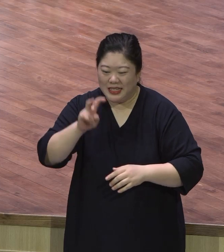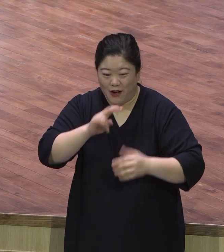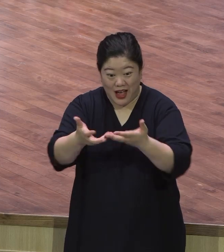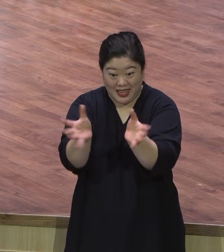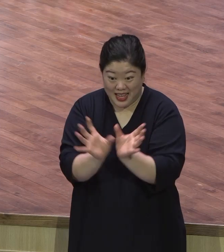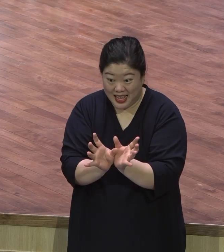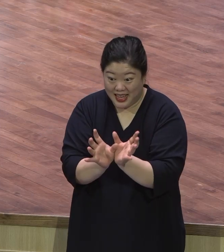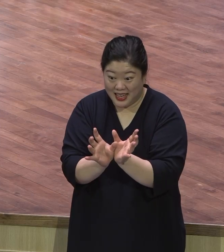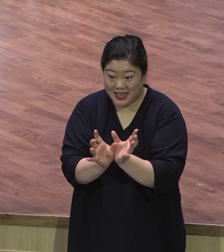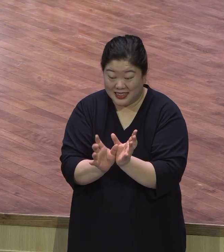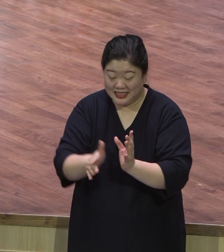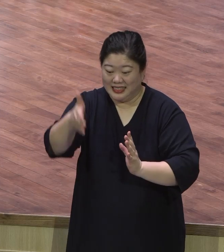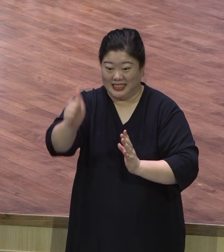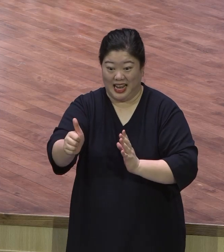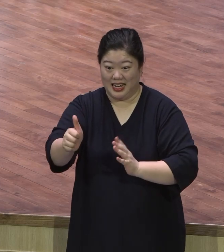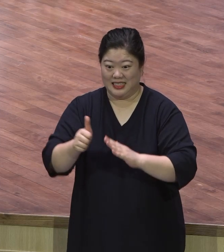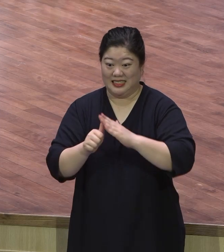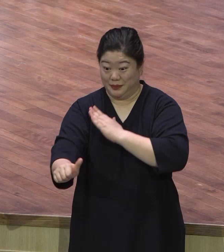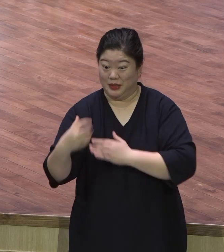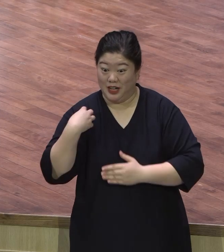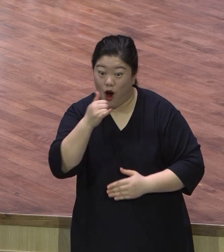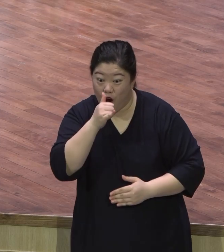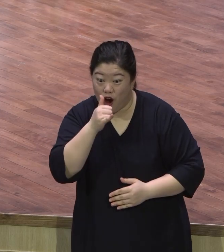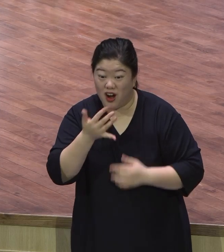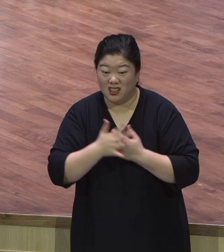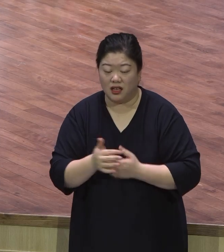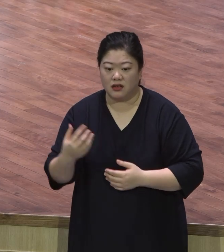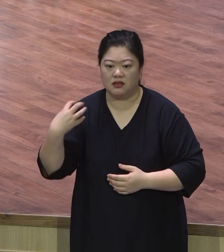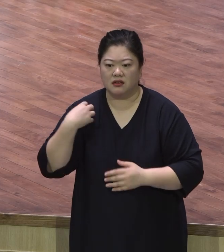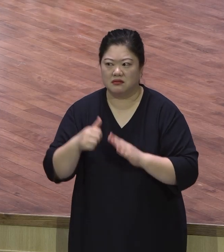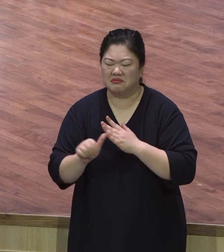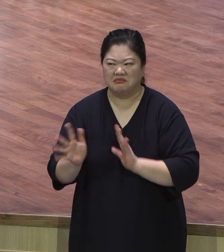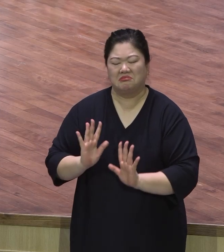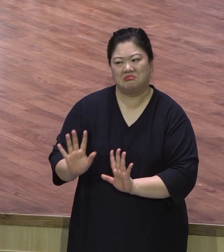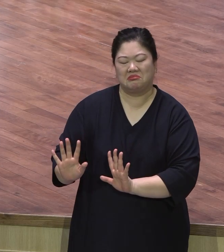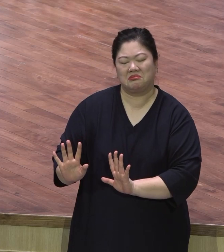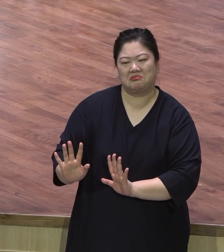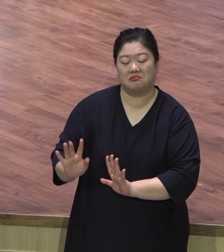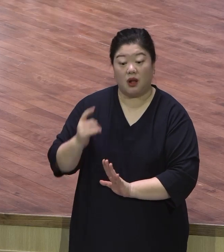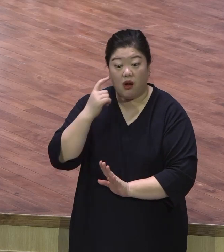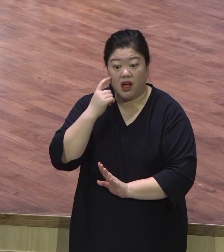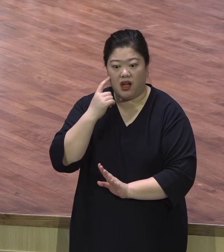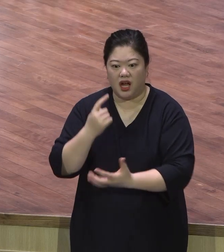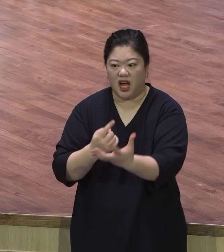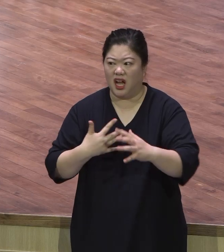안한대요 왜 그러냐 밥 한 끼 사는 데 얼마든 뭐 어때요